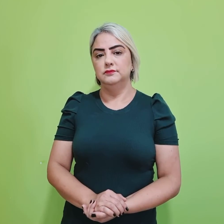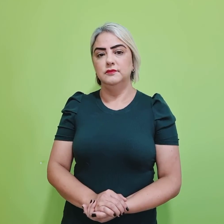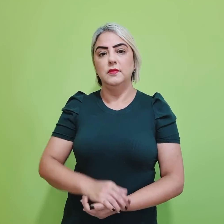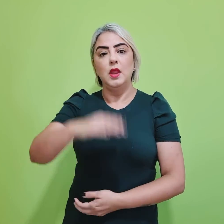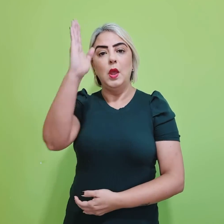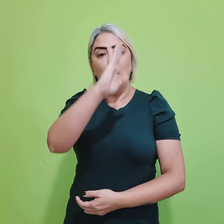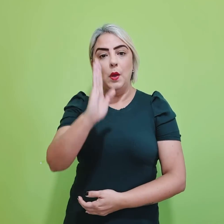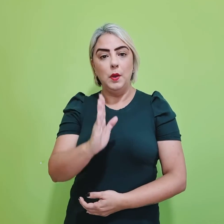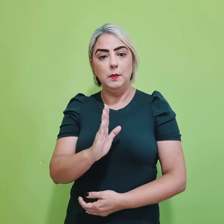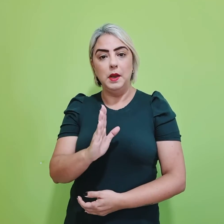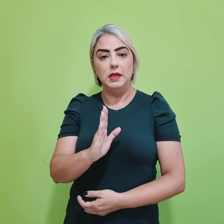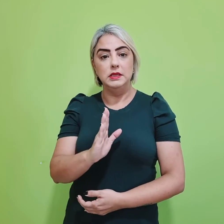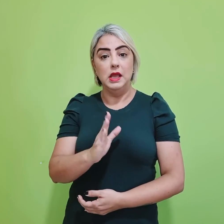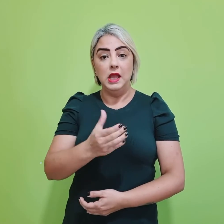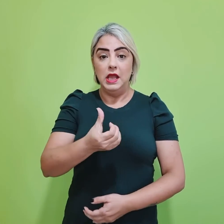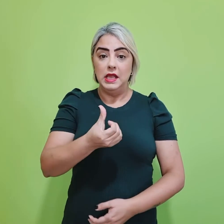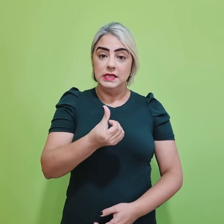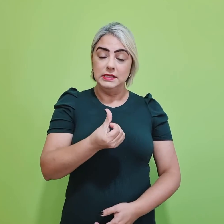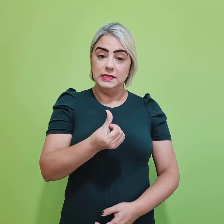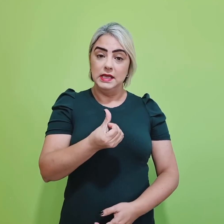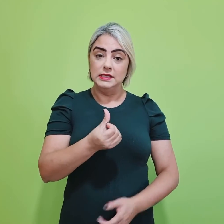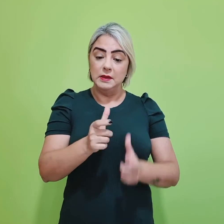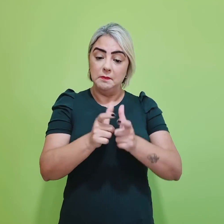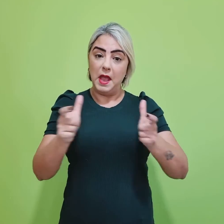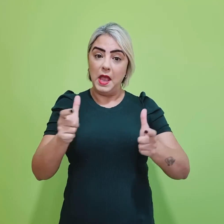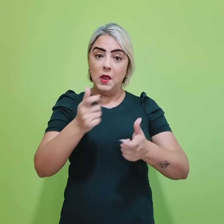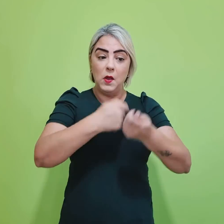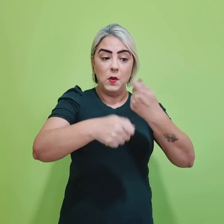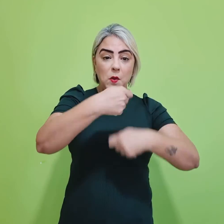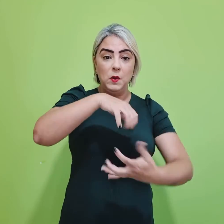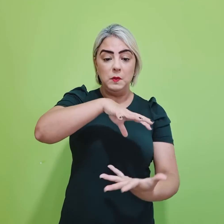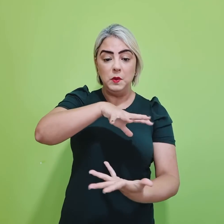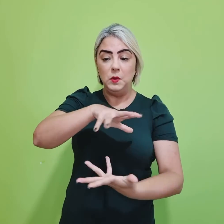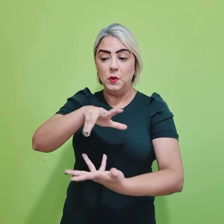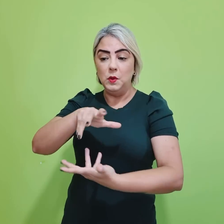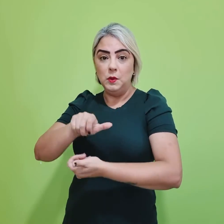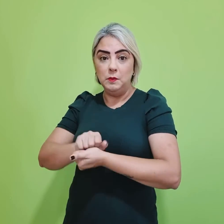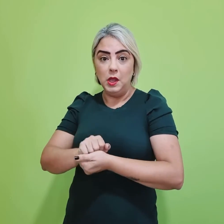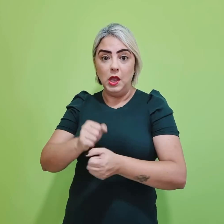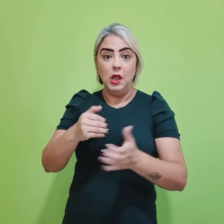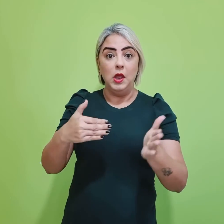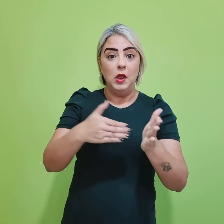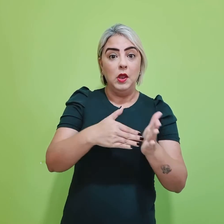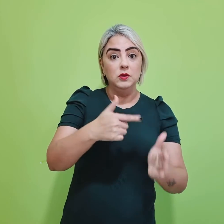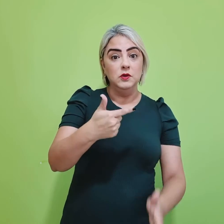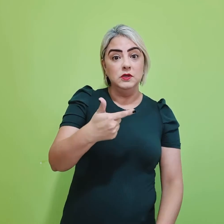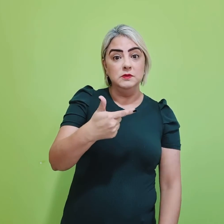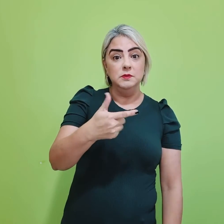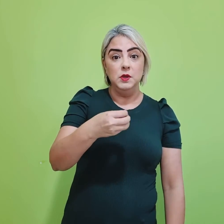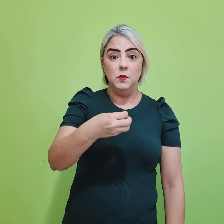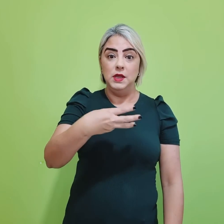O Brasil, que foi a 6ª maior economia do mundo entre os anos 2003